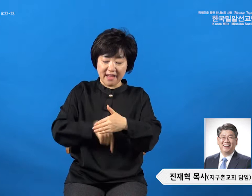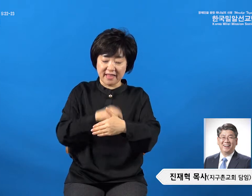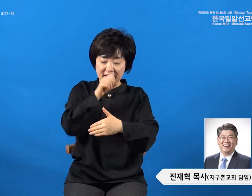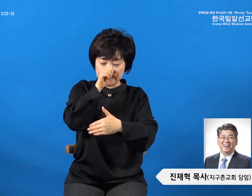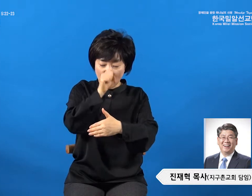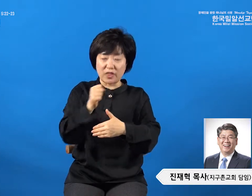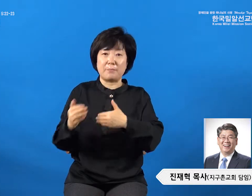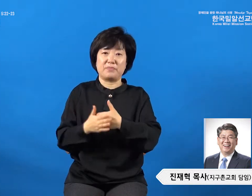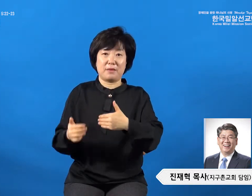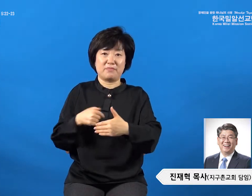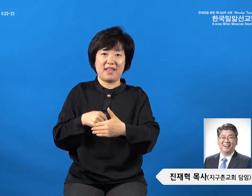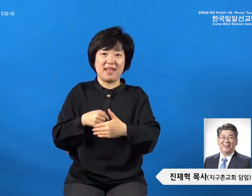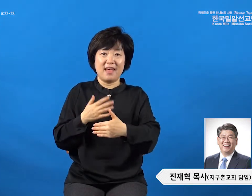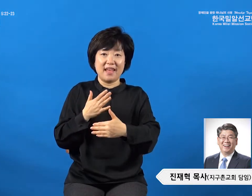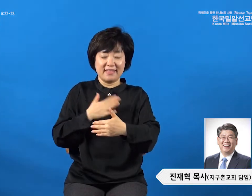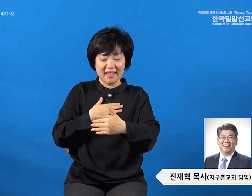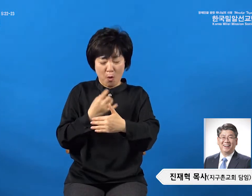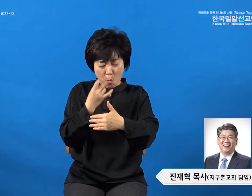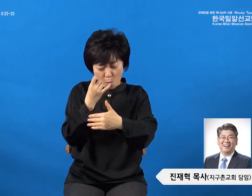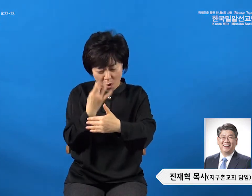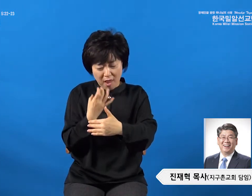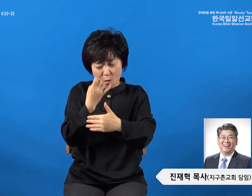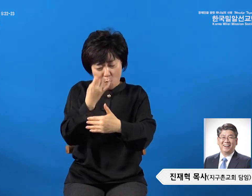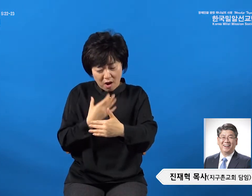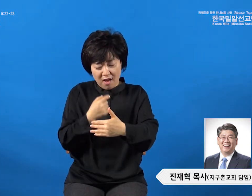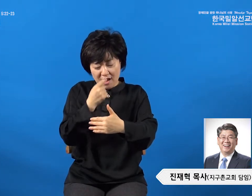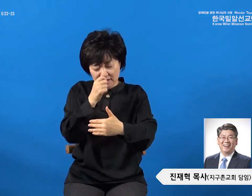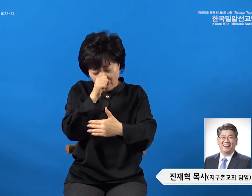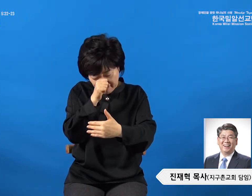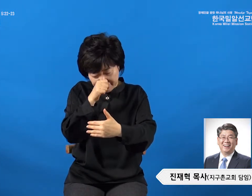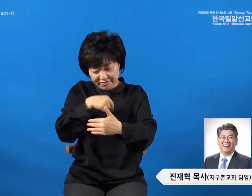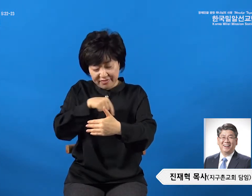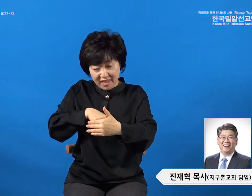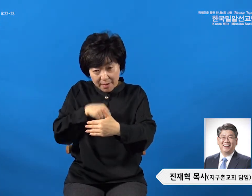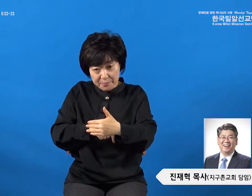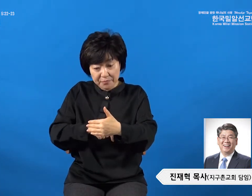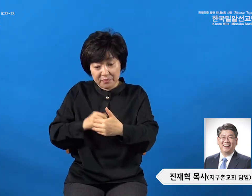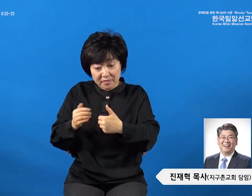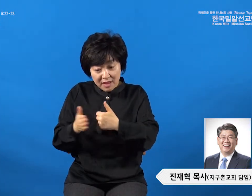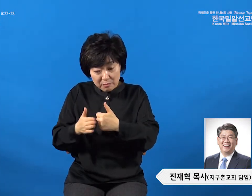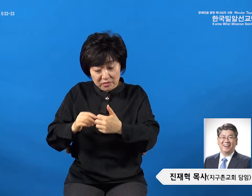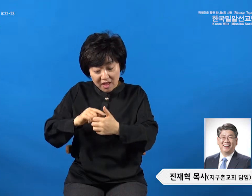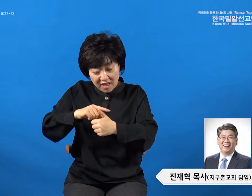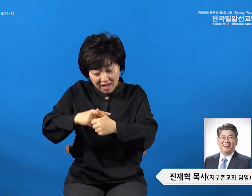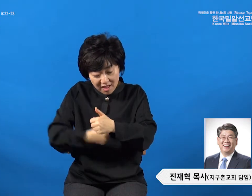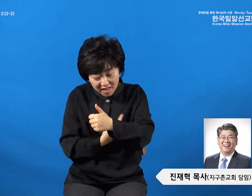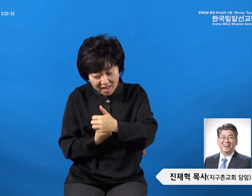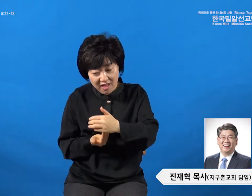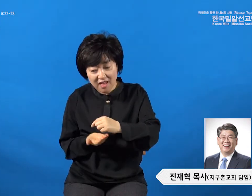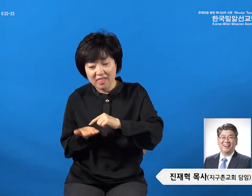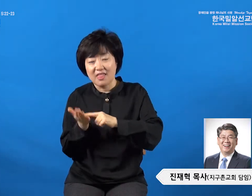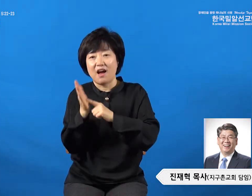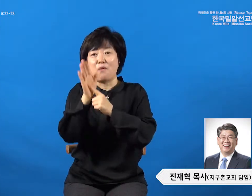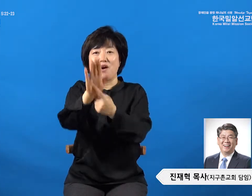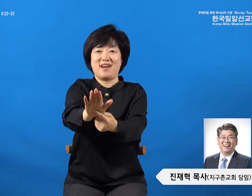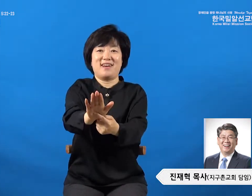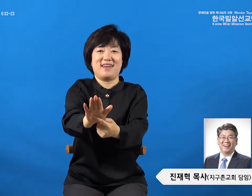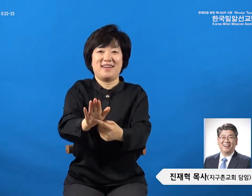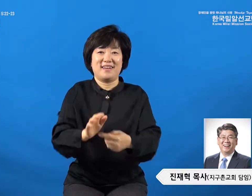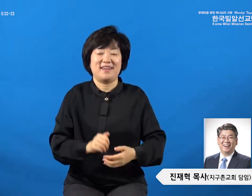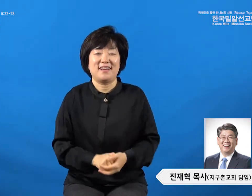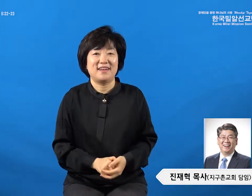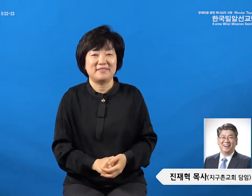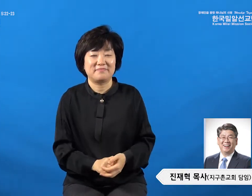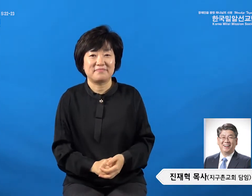있는 선함 때문에, 내 안에 있는 선함으로 선한 행실이 나타나는